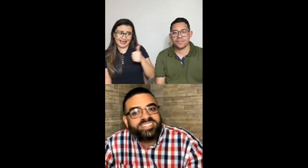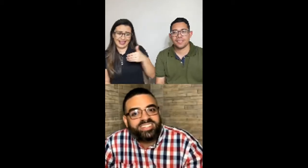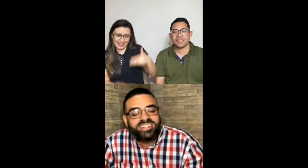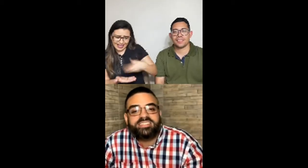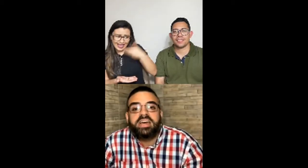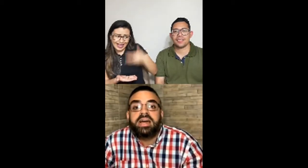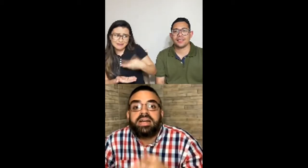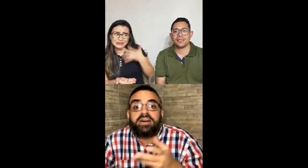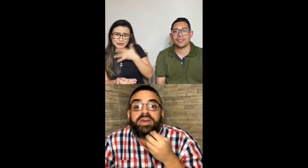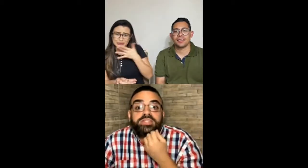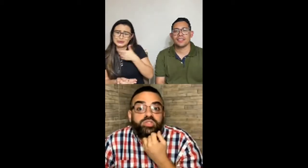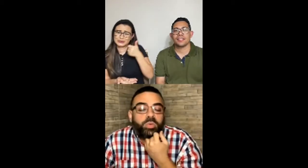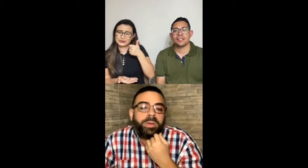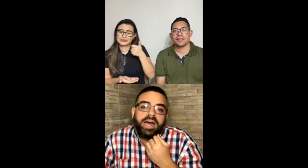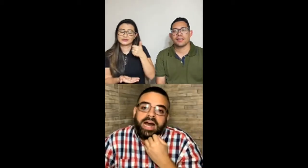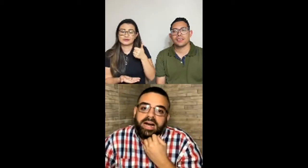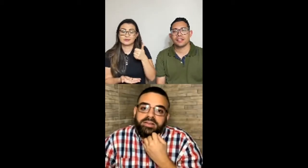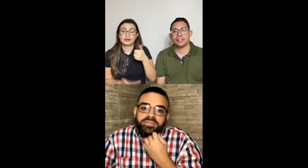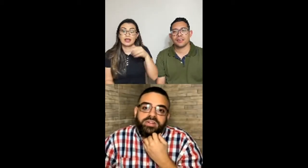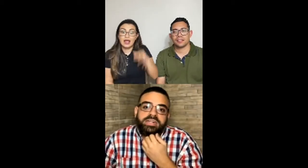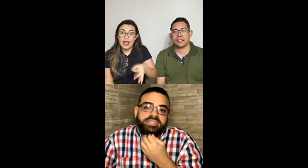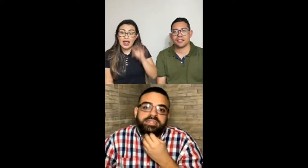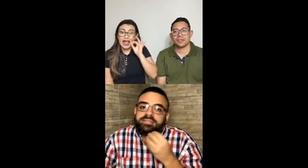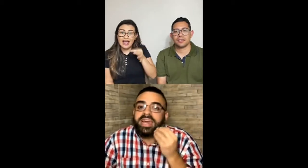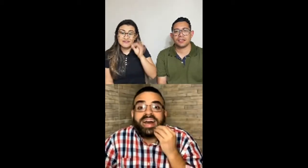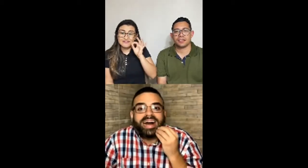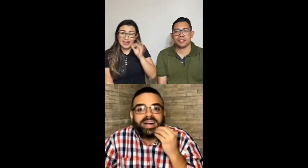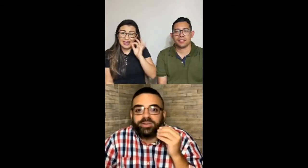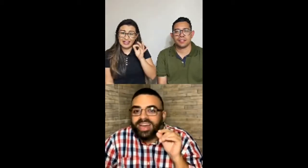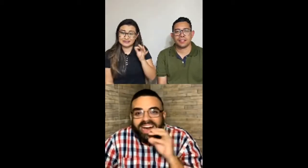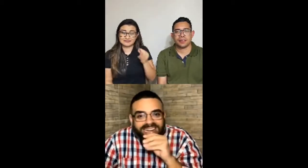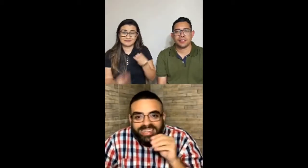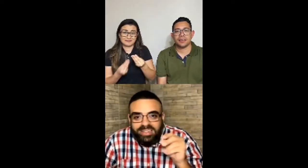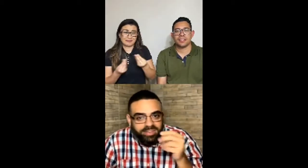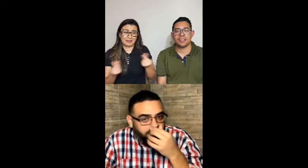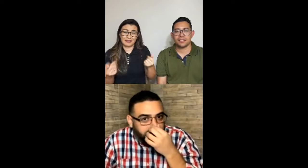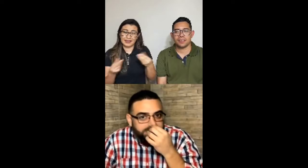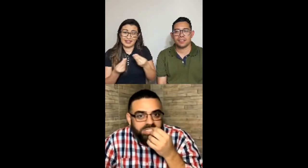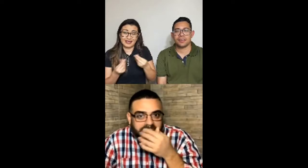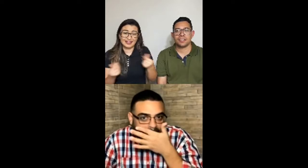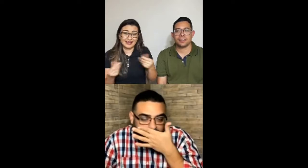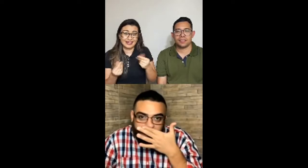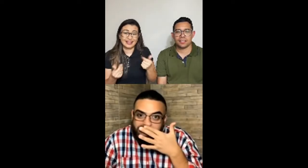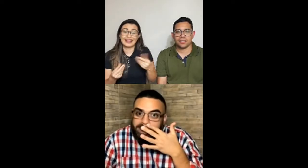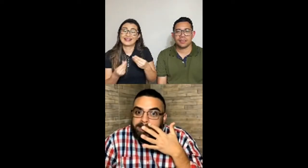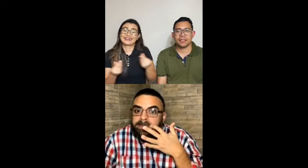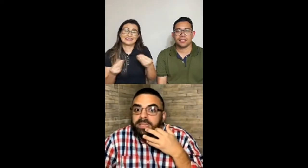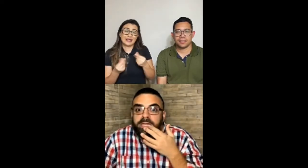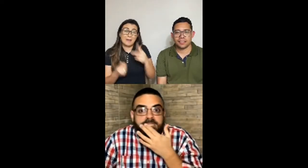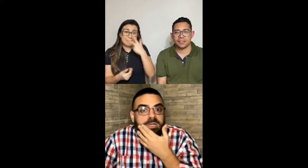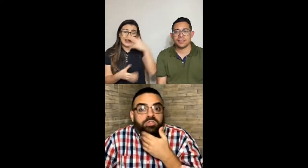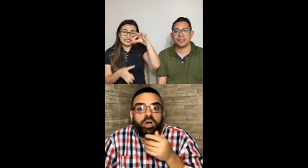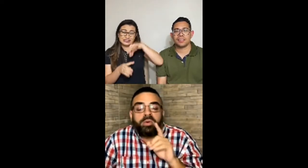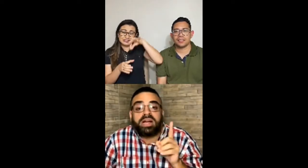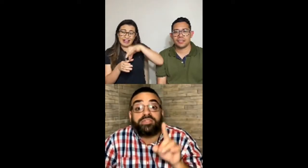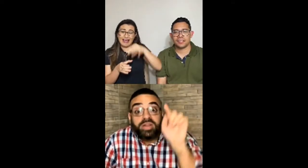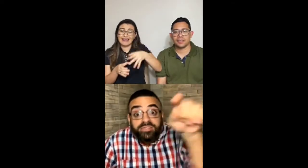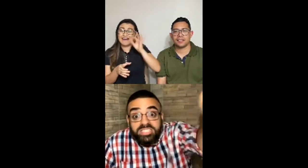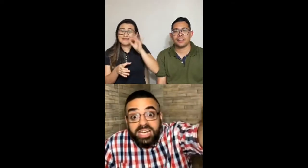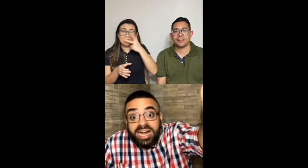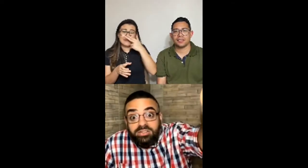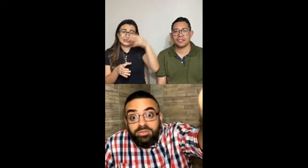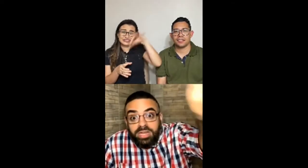tá apimentado, né, Saulo? Eu falei, mas até que tá gostoso. Café é super ralo, Vânia. É